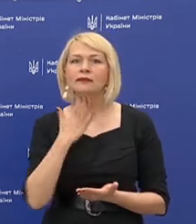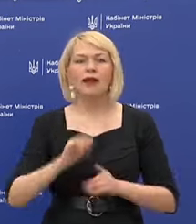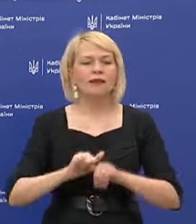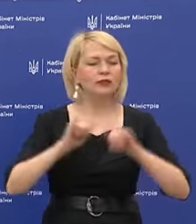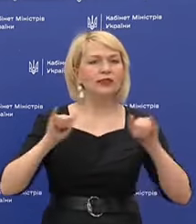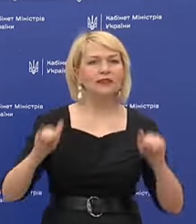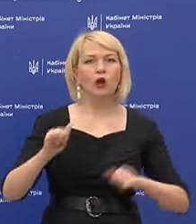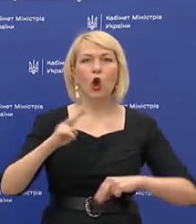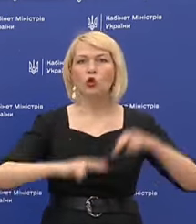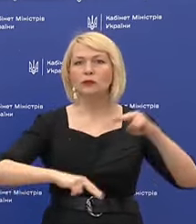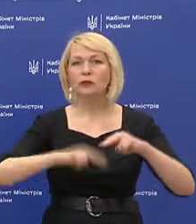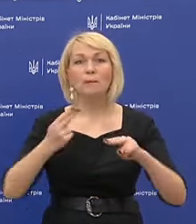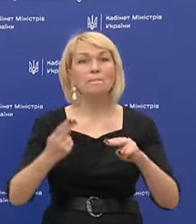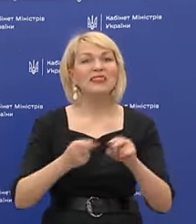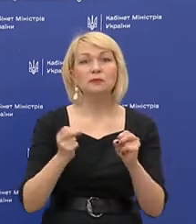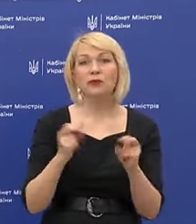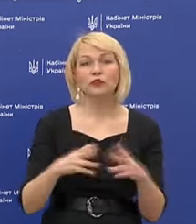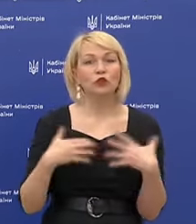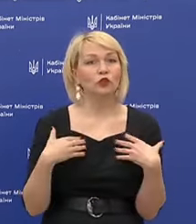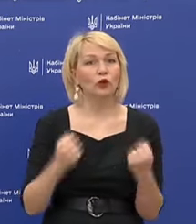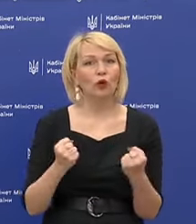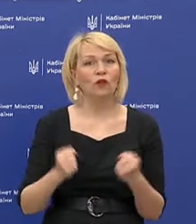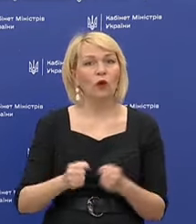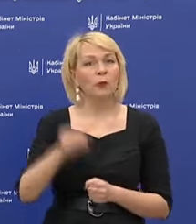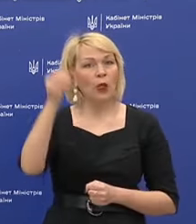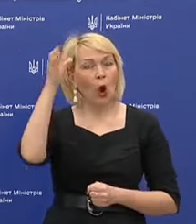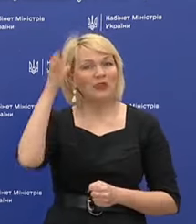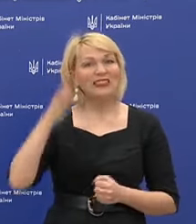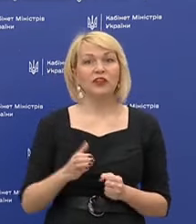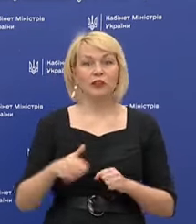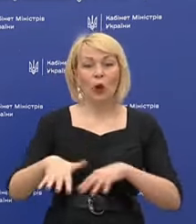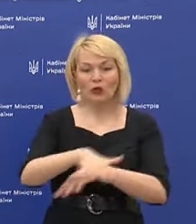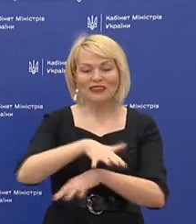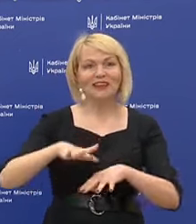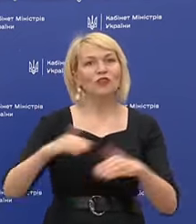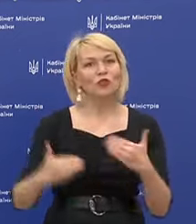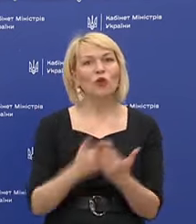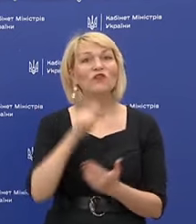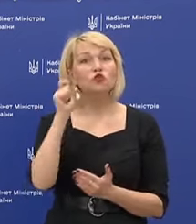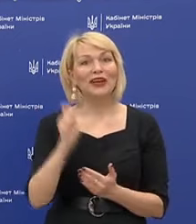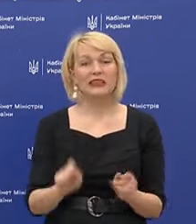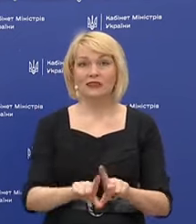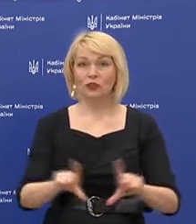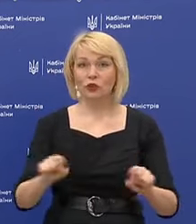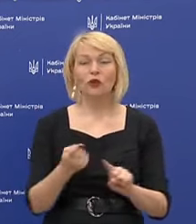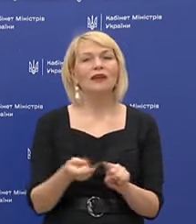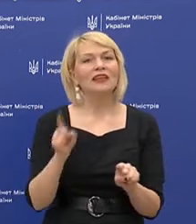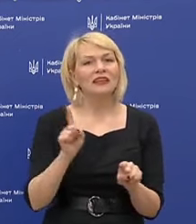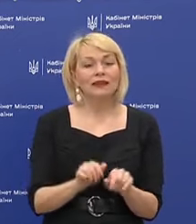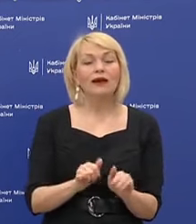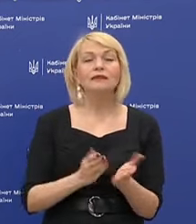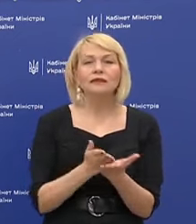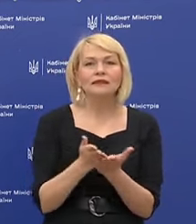стратегію розбудови безпечного і здорового освітнього середовища у новій українській школі. І ця